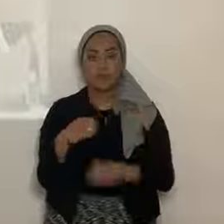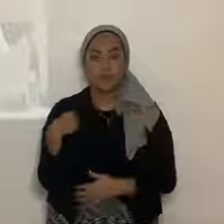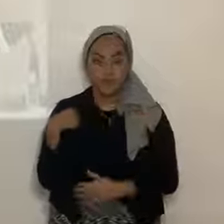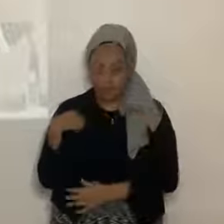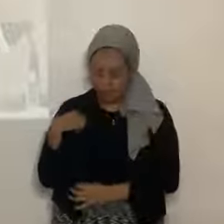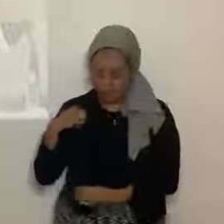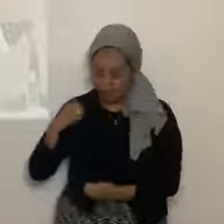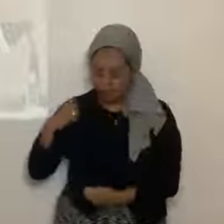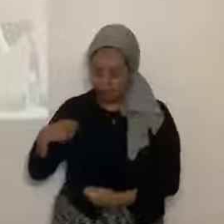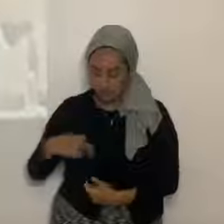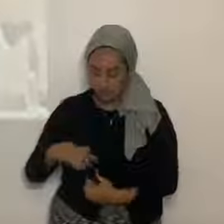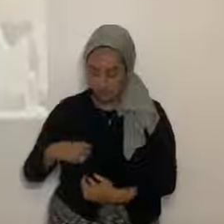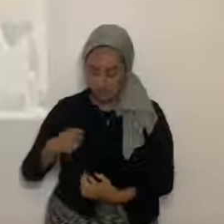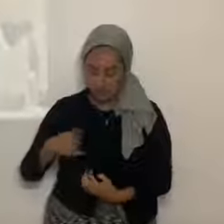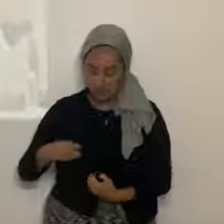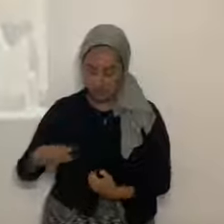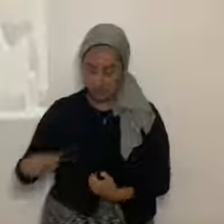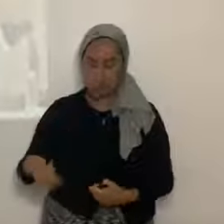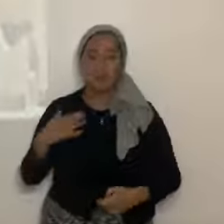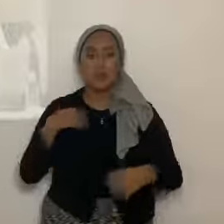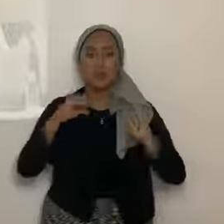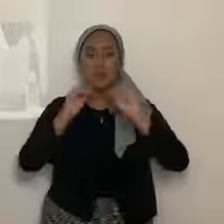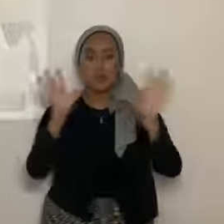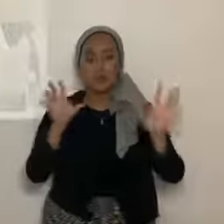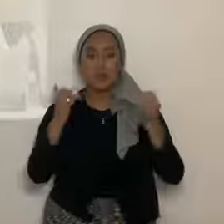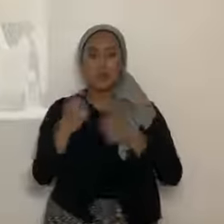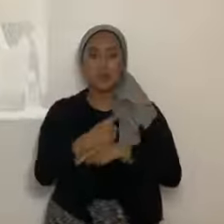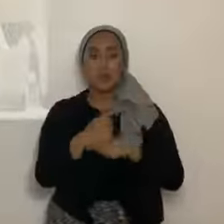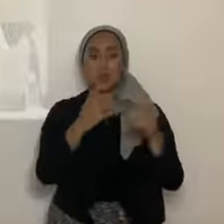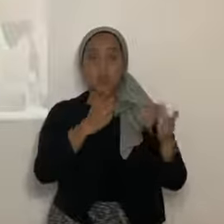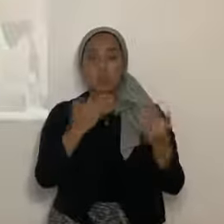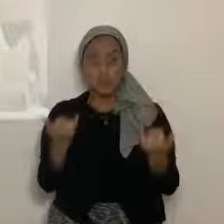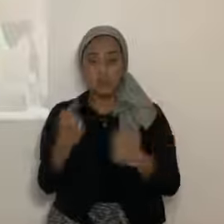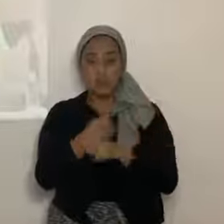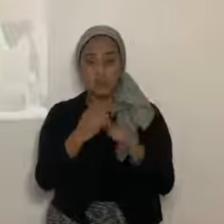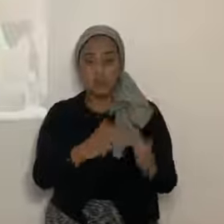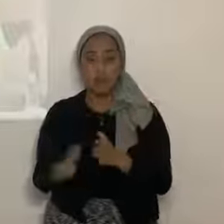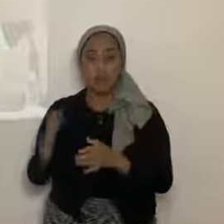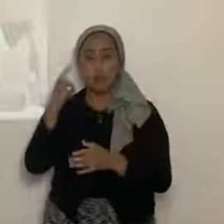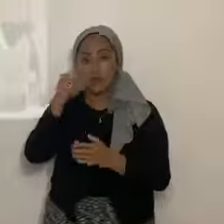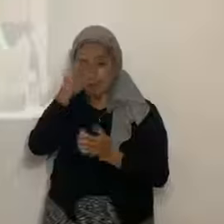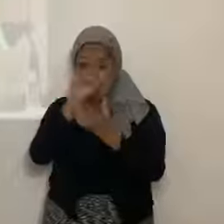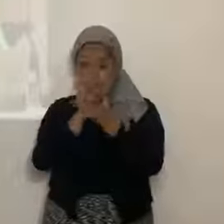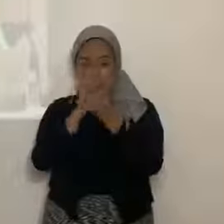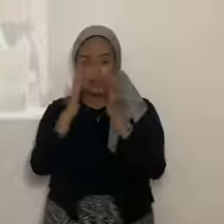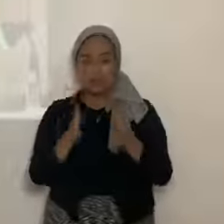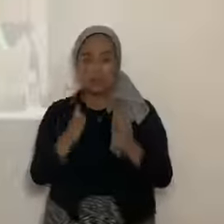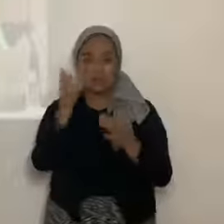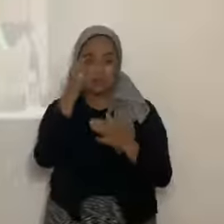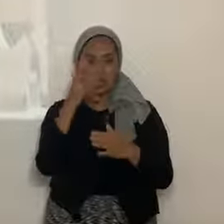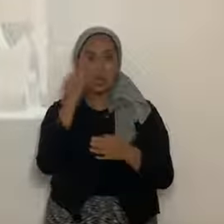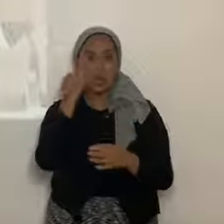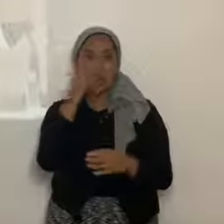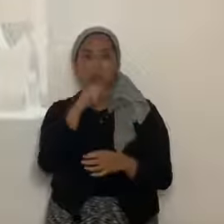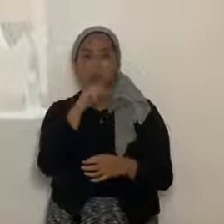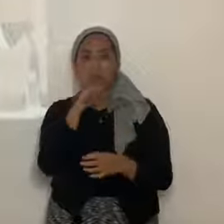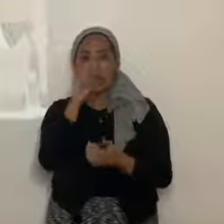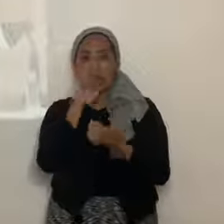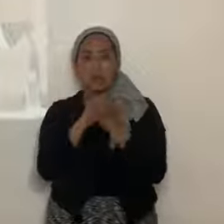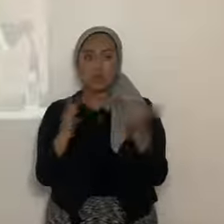Hago siempre la aclaración, este es un curso, entonces en este caso, para creyentes en Yahshua, ¿verdad? Pues alguien que no cree, y eso pues no está obligado a